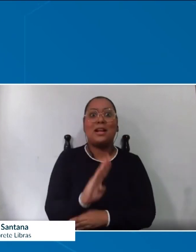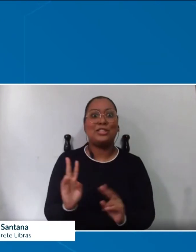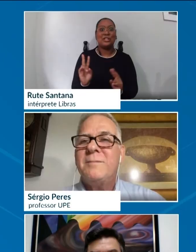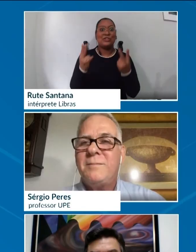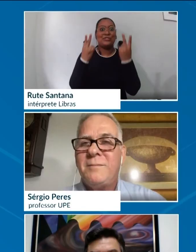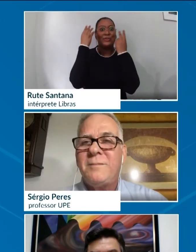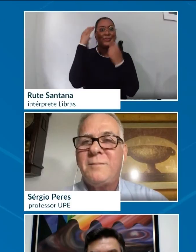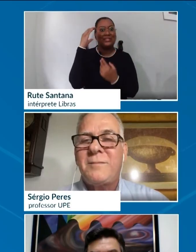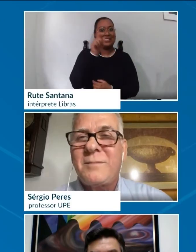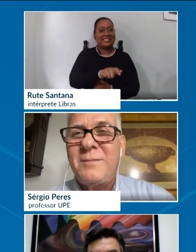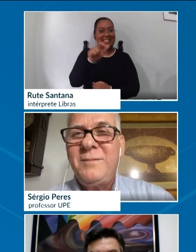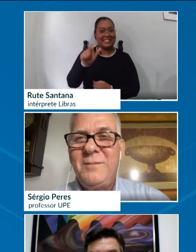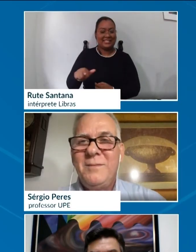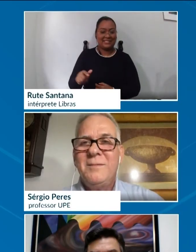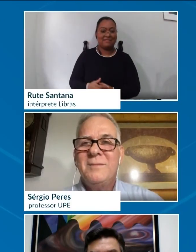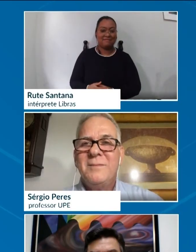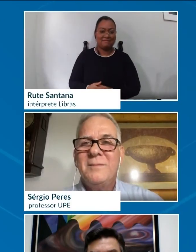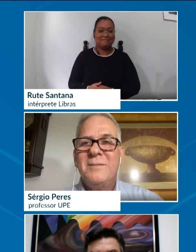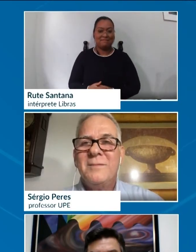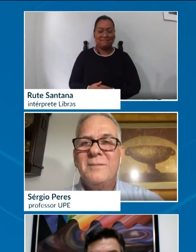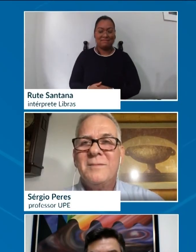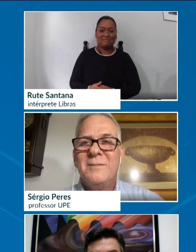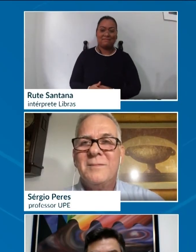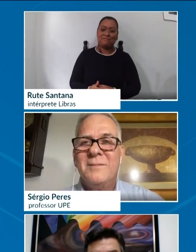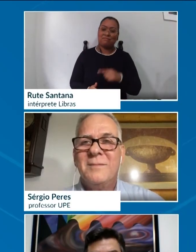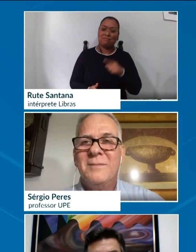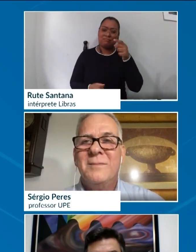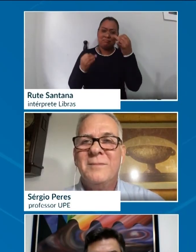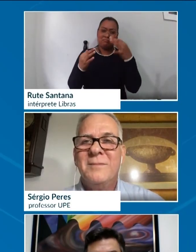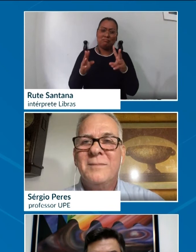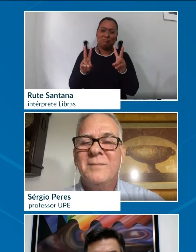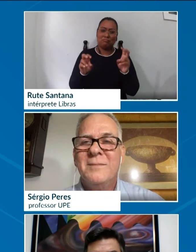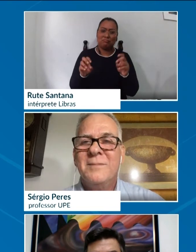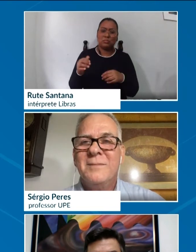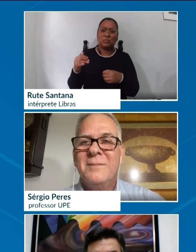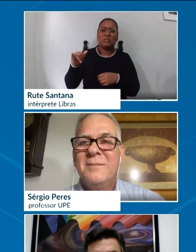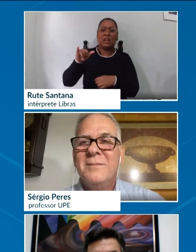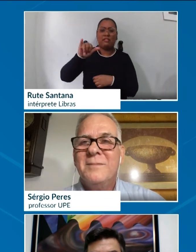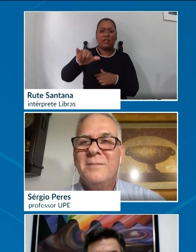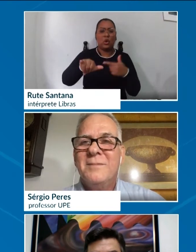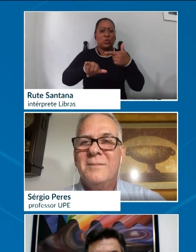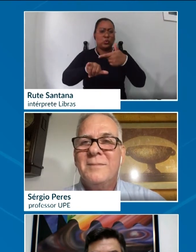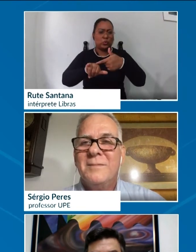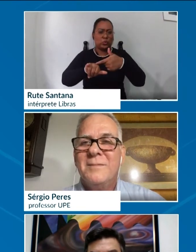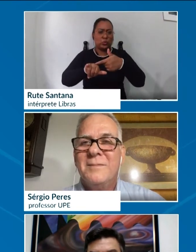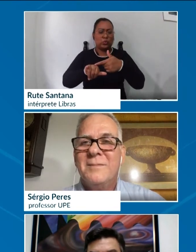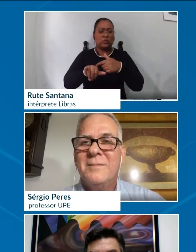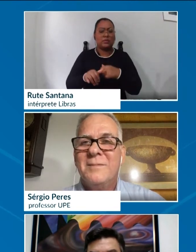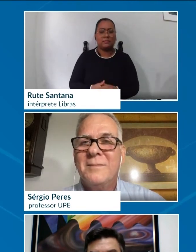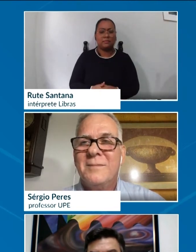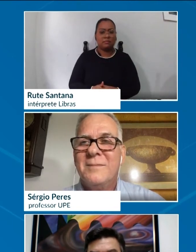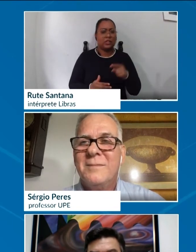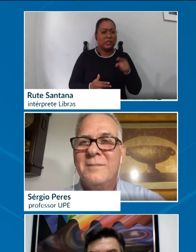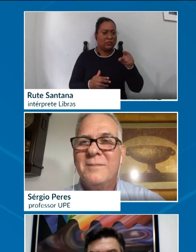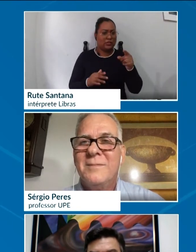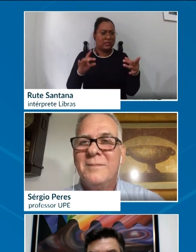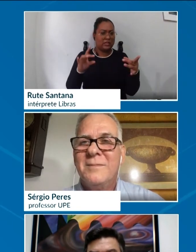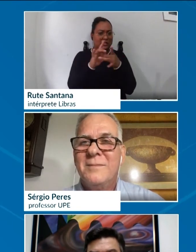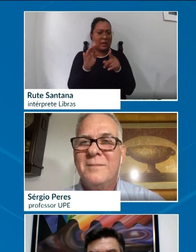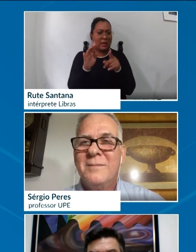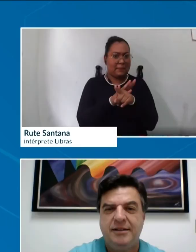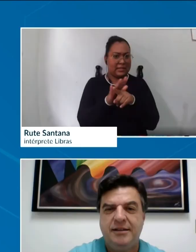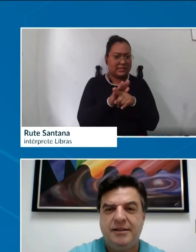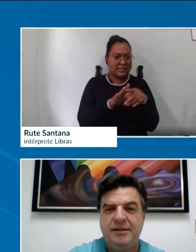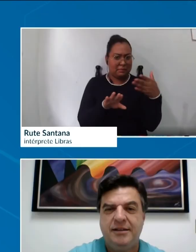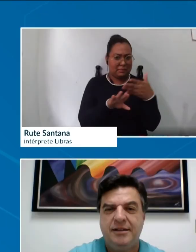Verdade. E, professor Sérgio, o senhor comentou aí do combustível para avião. Professor Nelson, você faz parte de uma pesquisa, acho que é até uma das que o professor Sérgio comentou,